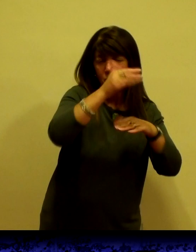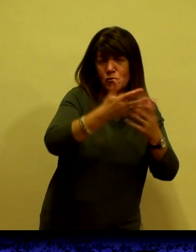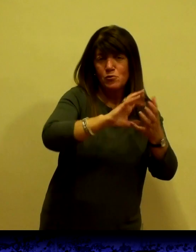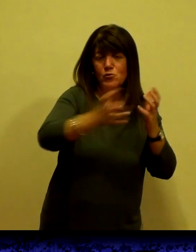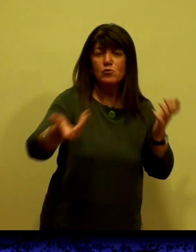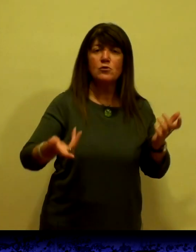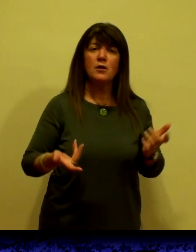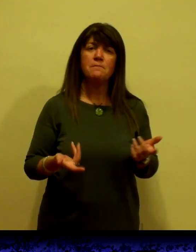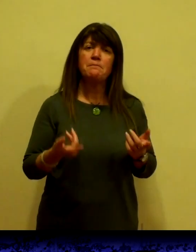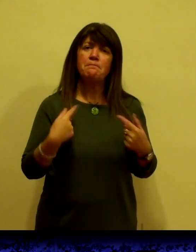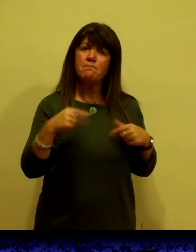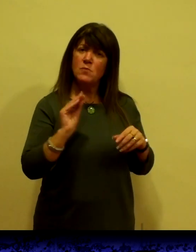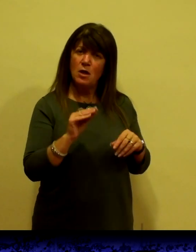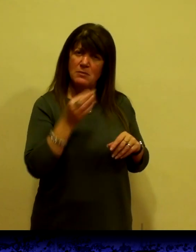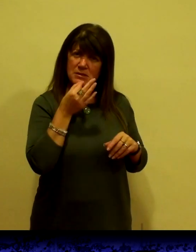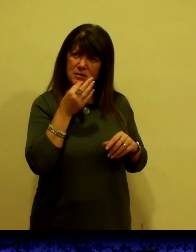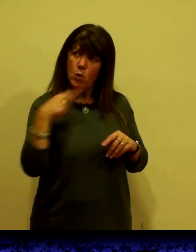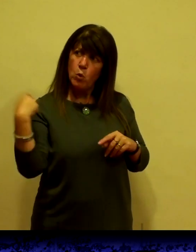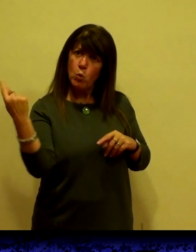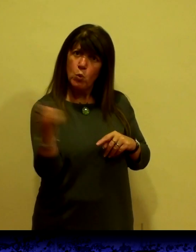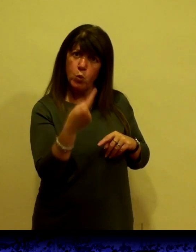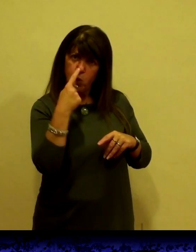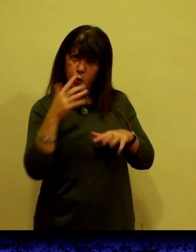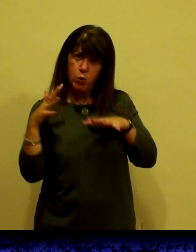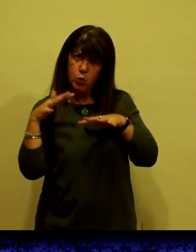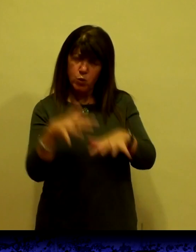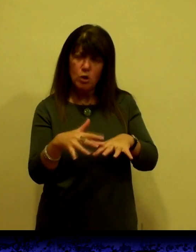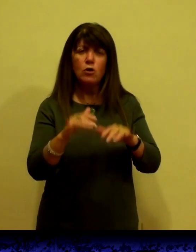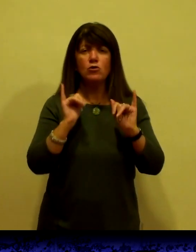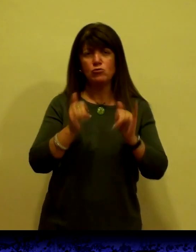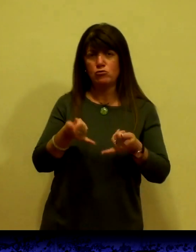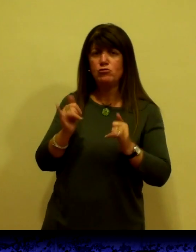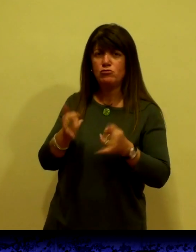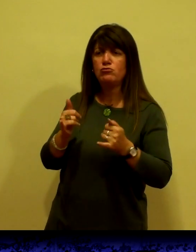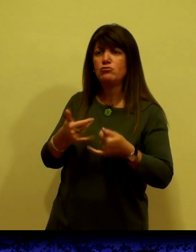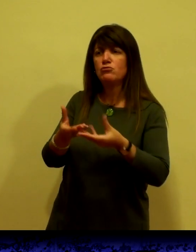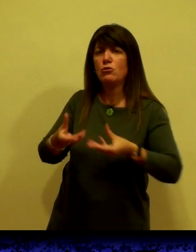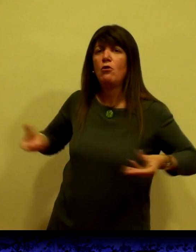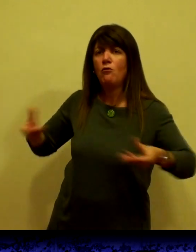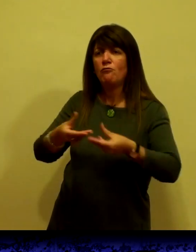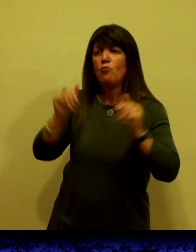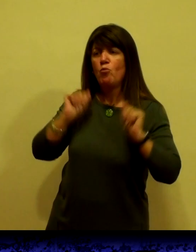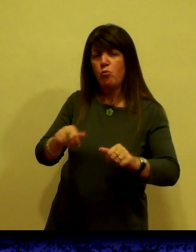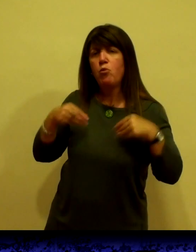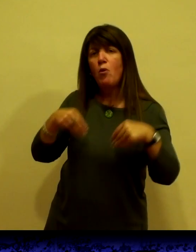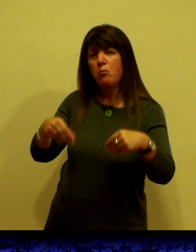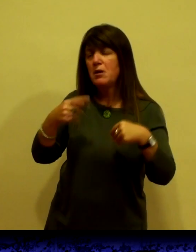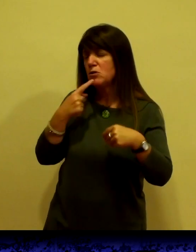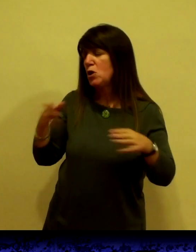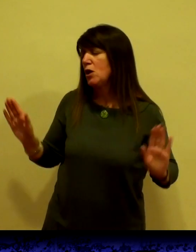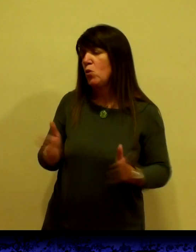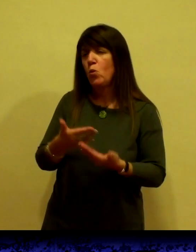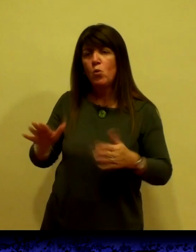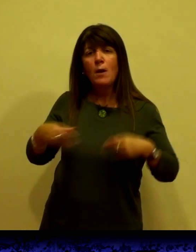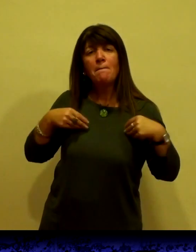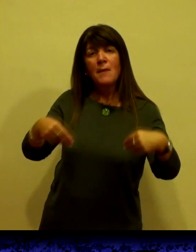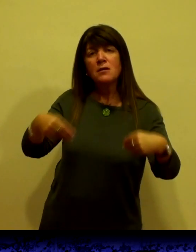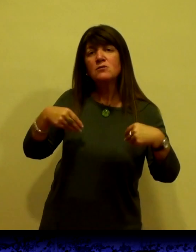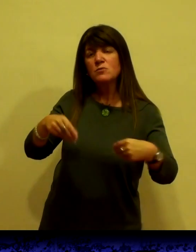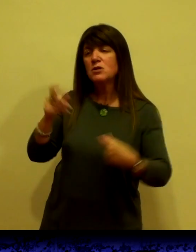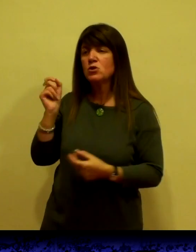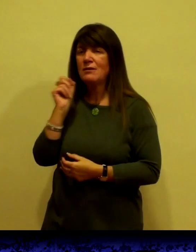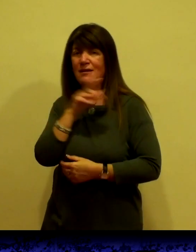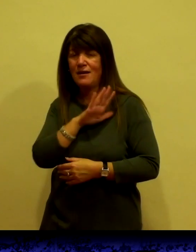pubblico può partecipare? Sì, sì, sì, il convegno è aperto a chiunque, la partecipazione è gratuita, ma è necessario